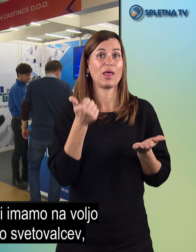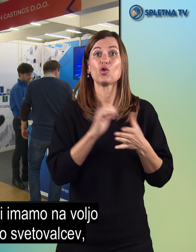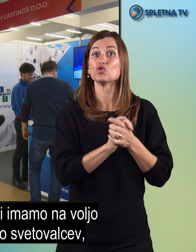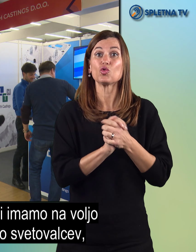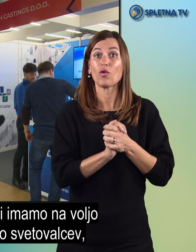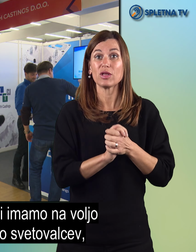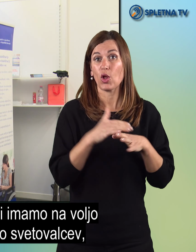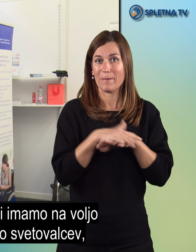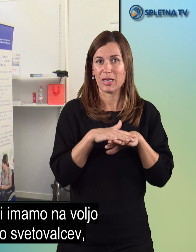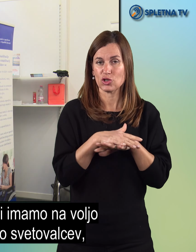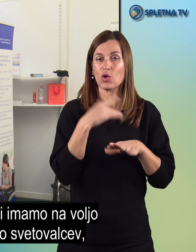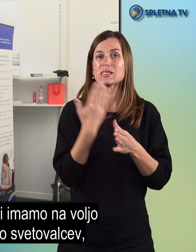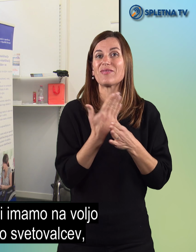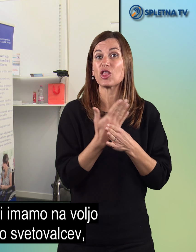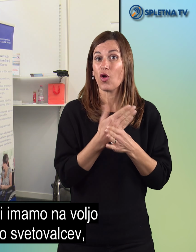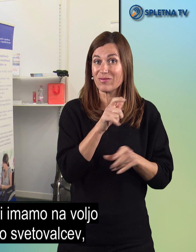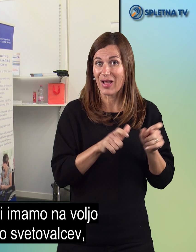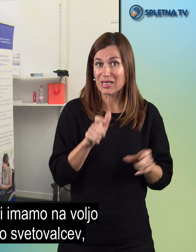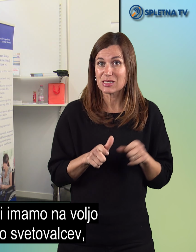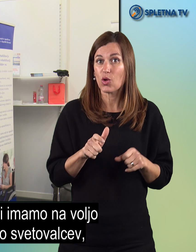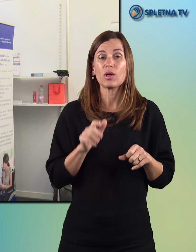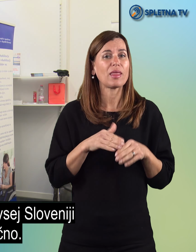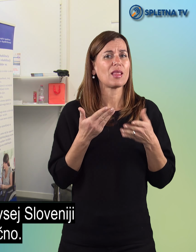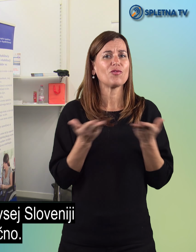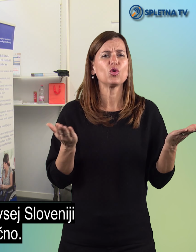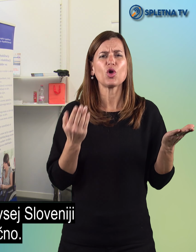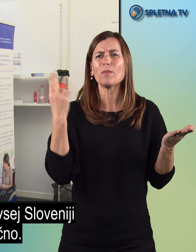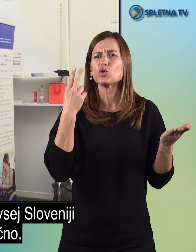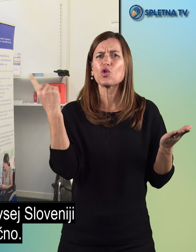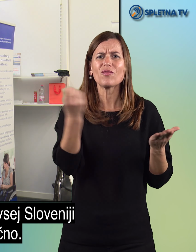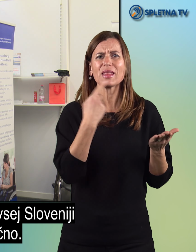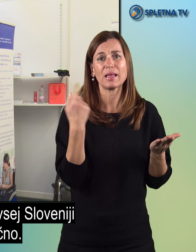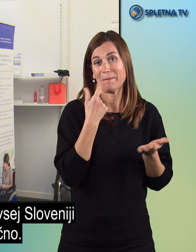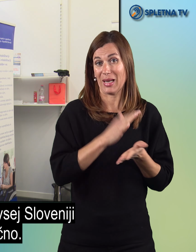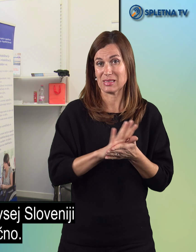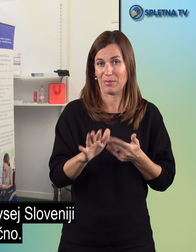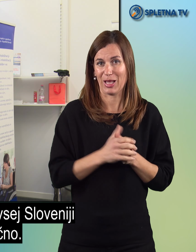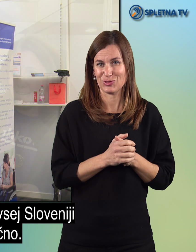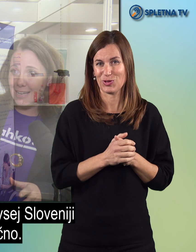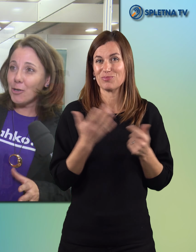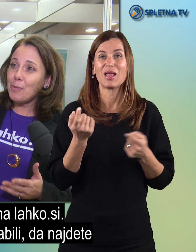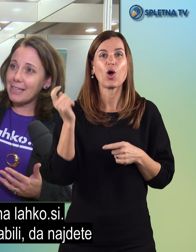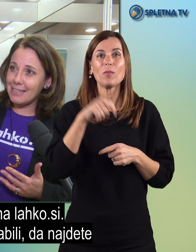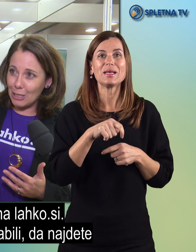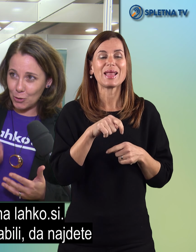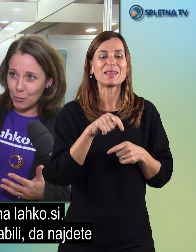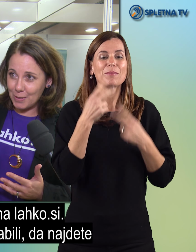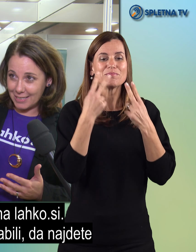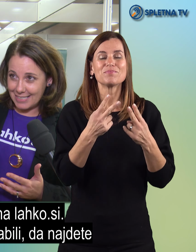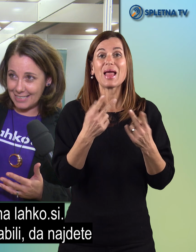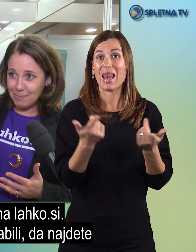voljo eno čudovito mrežo svetovalcev, ki je na voljo po vsej Sloveniji brezplačno. Lahko pridete